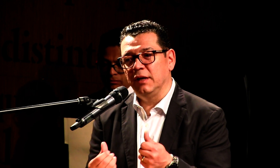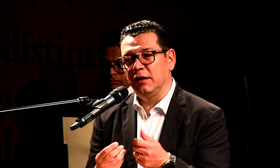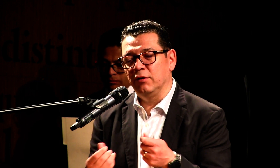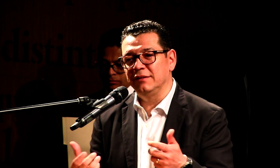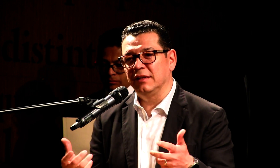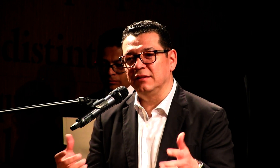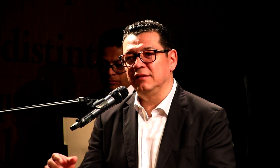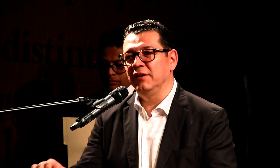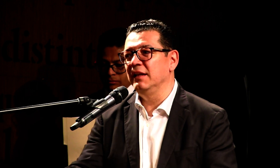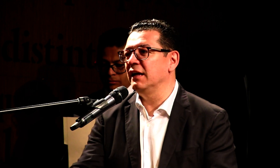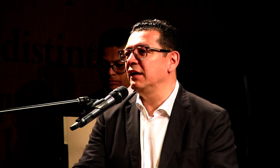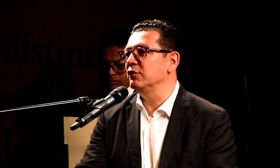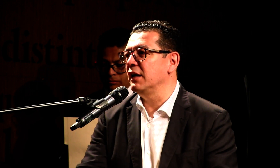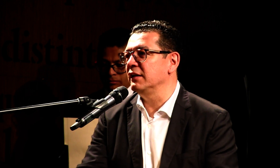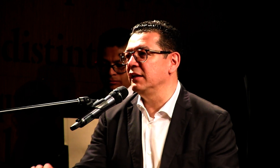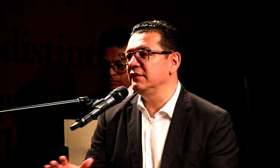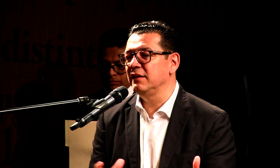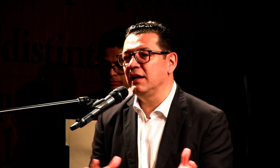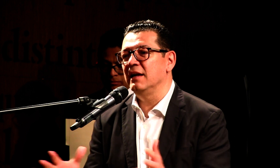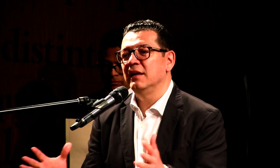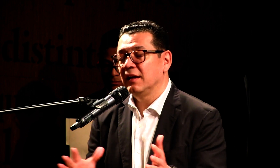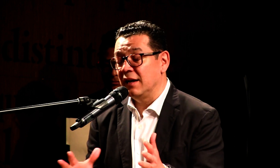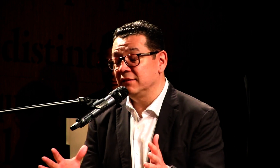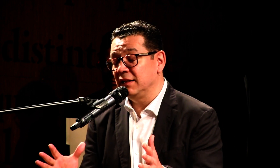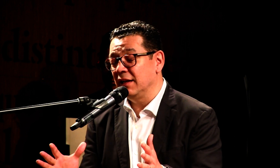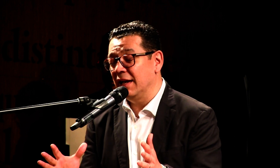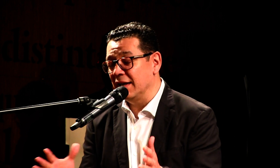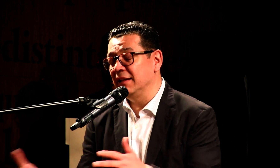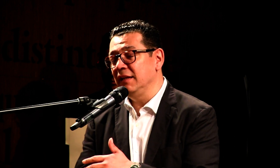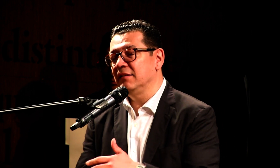recibiendo con esta sensibilidad que los caracteriza